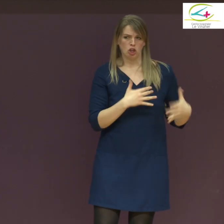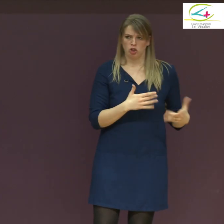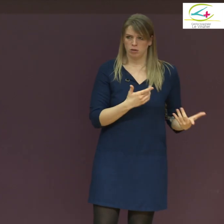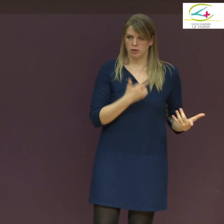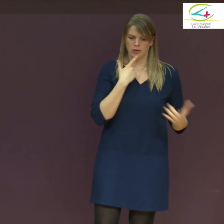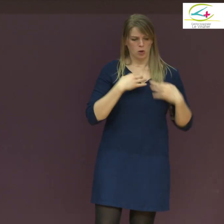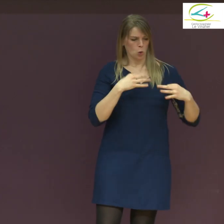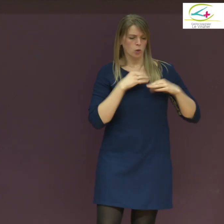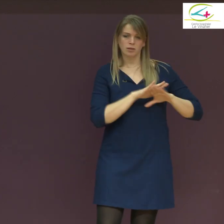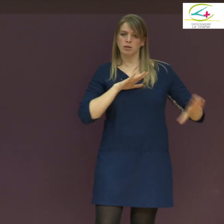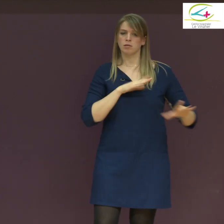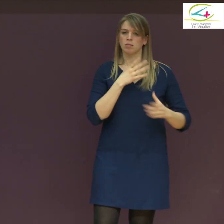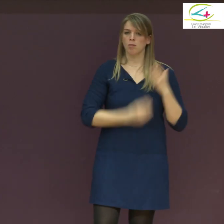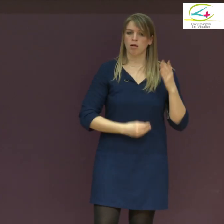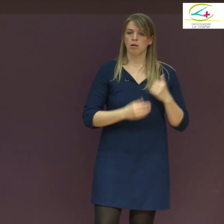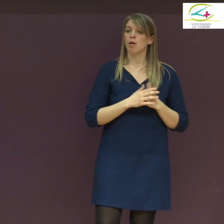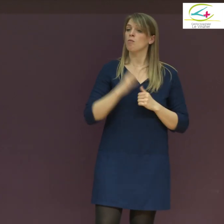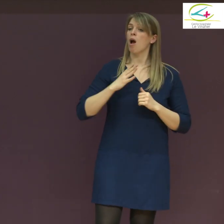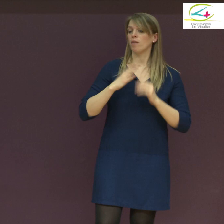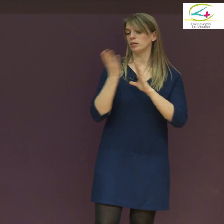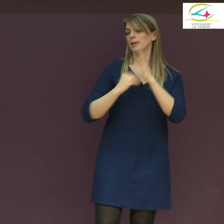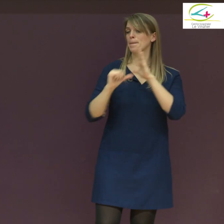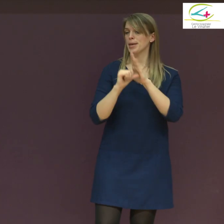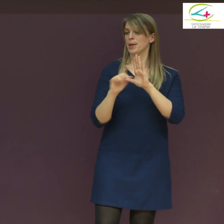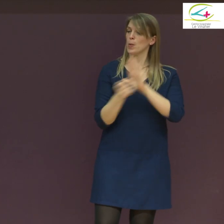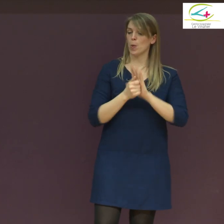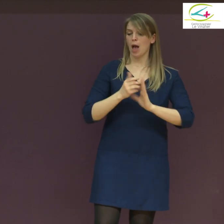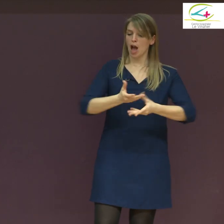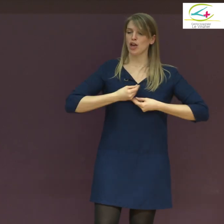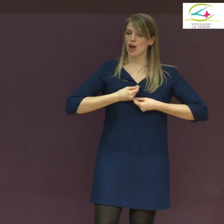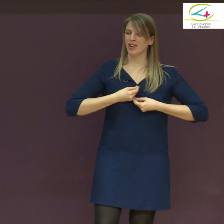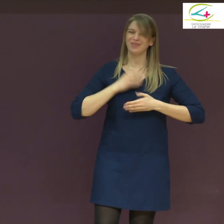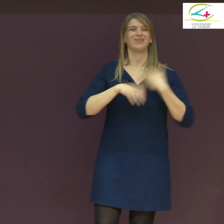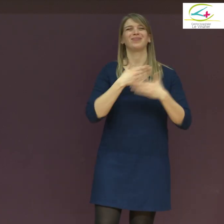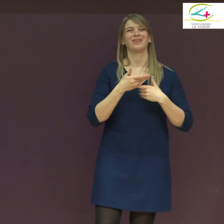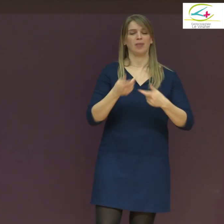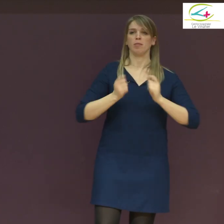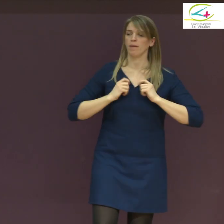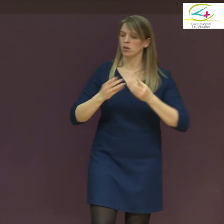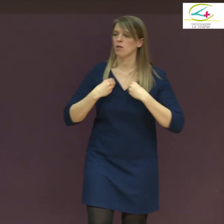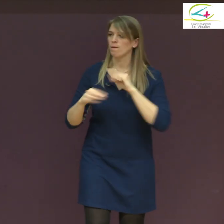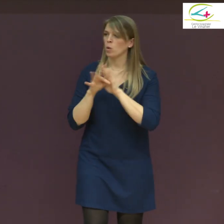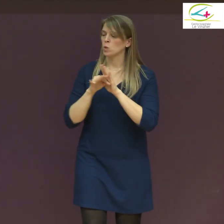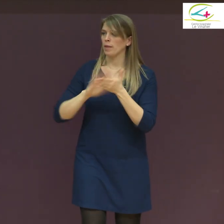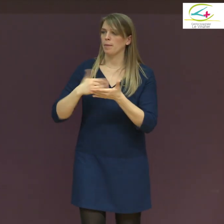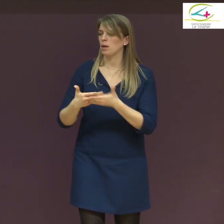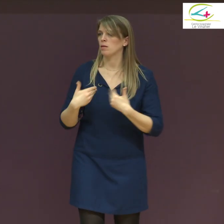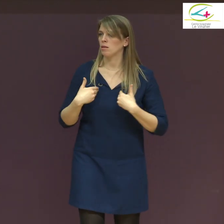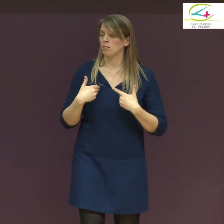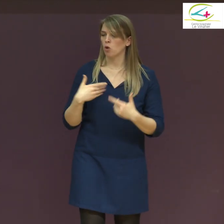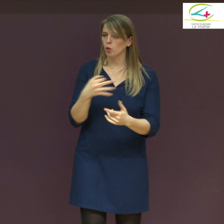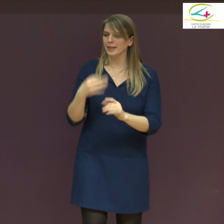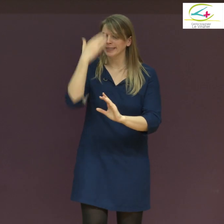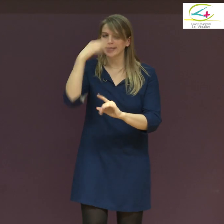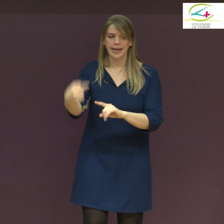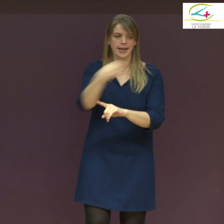on manque de l'accueil au CNP. Et après, j'ai été mise dans les fonctions d'interprète, où automatiquement, je connaissais ce qu'on m'avait